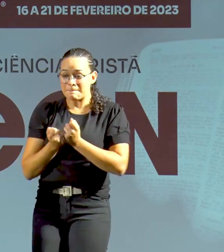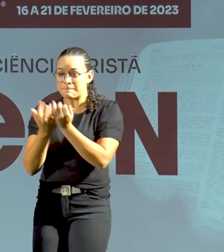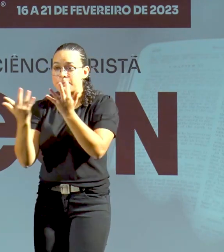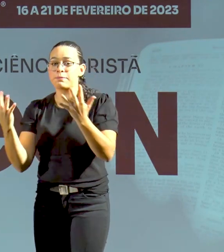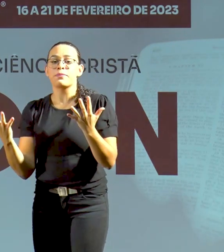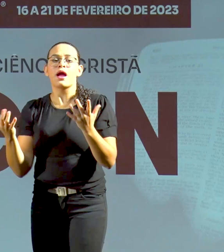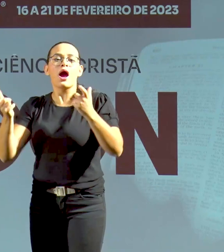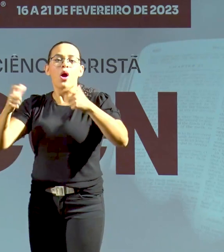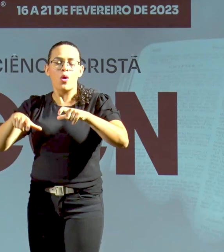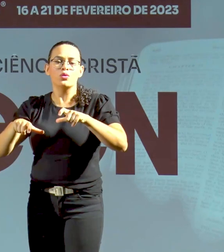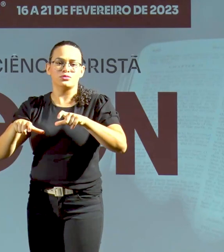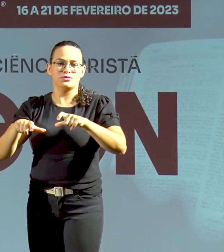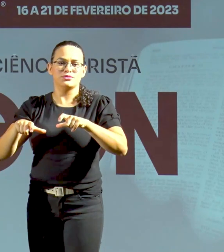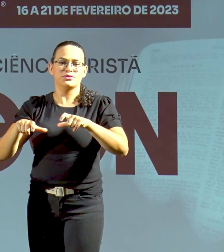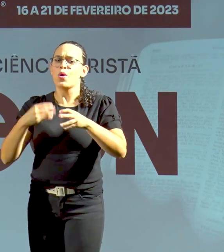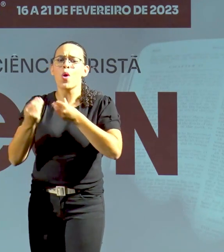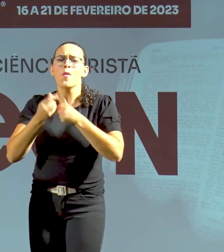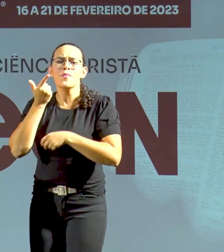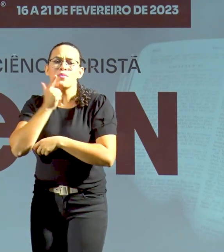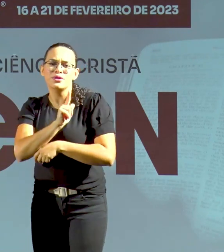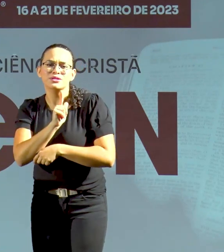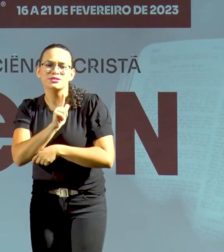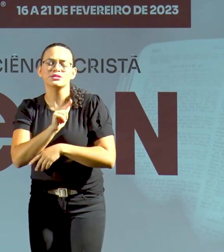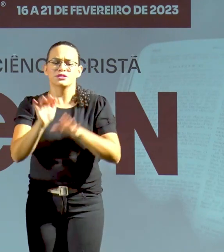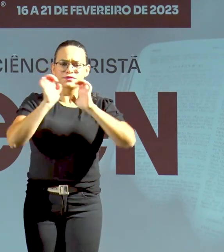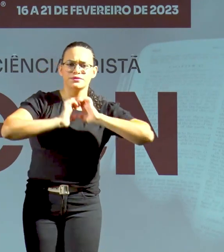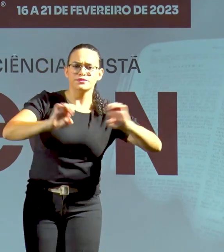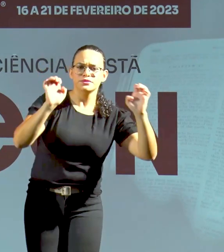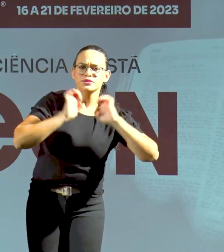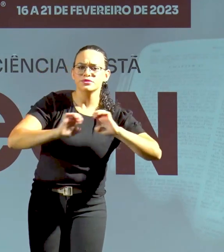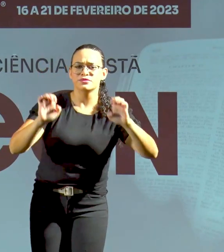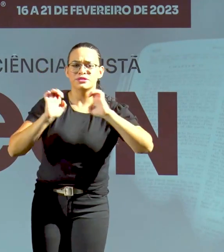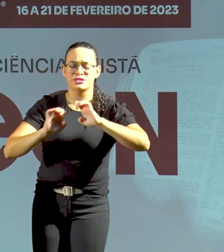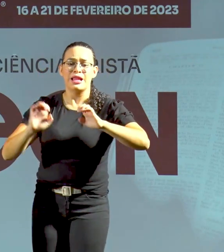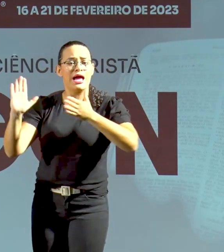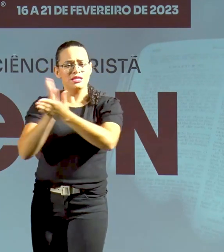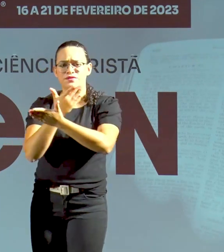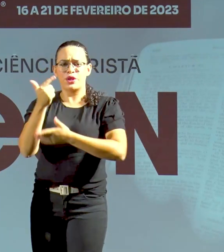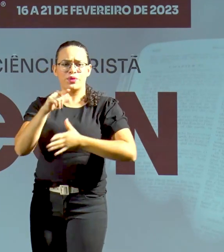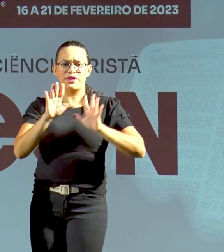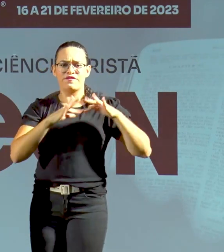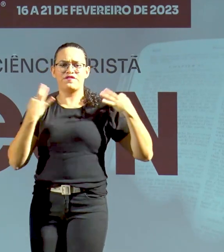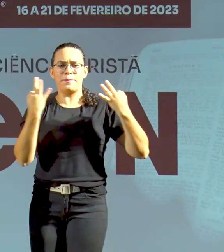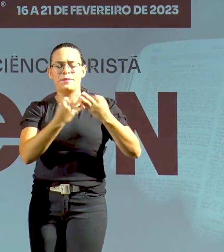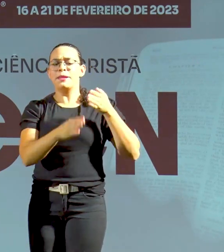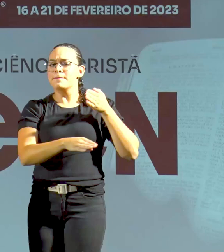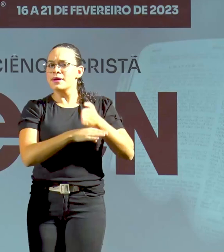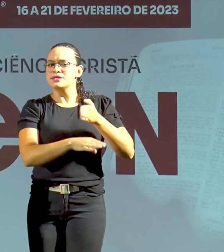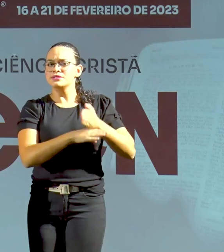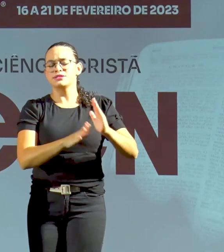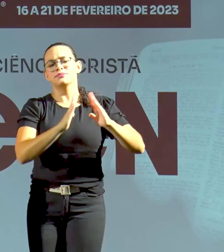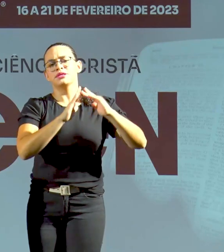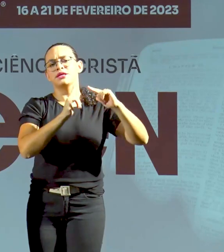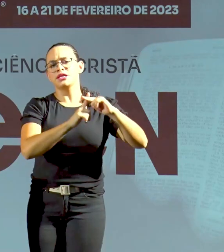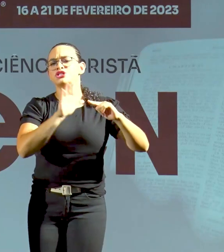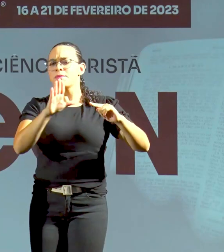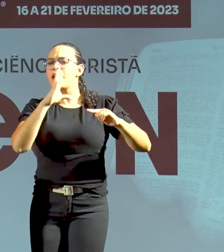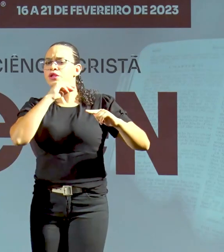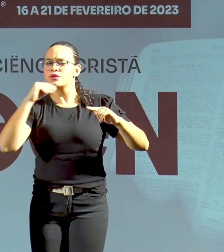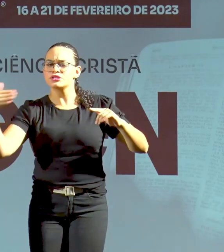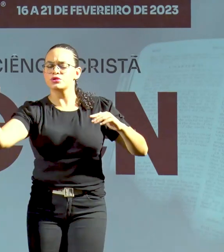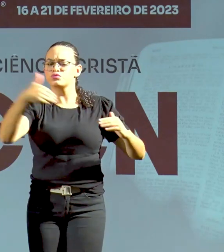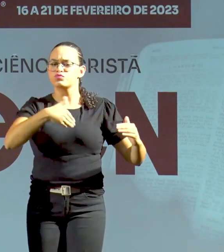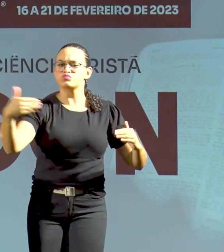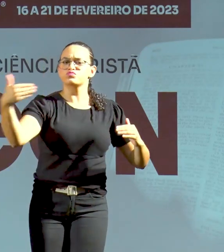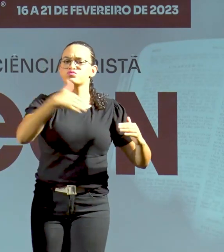alcançados na nossa cidade pelo trabalho nosso lá com adolescentes então não tem família na igreja mas se converteram estão lá muitos não se converteram mas estão lá